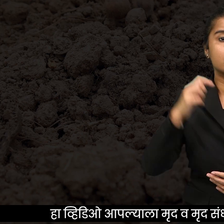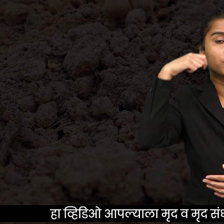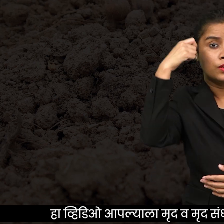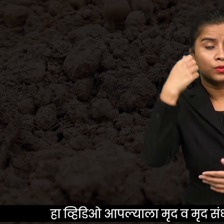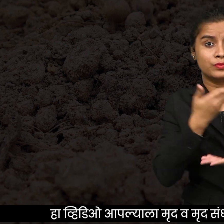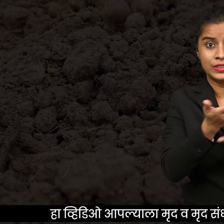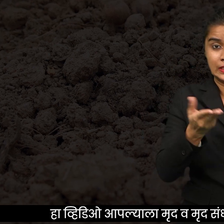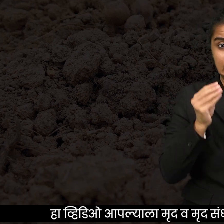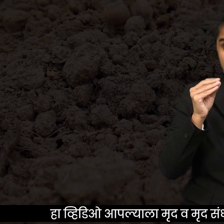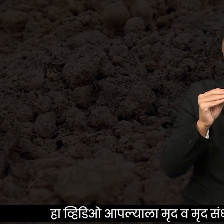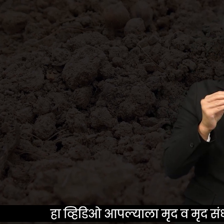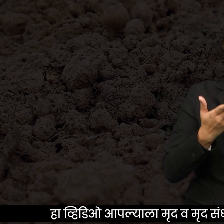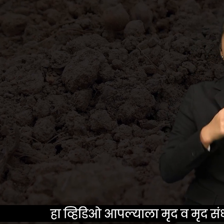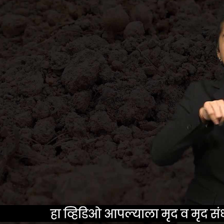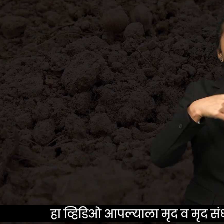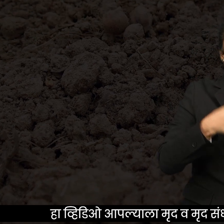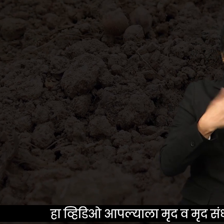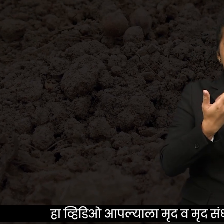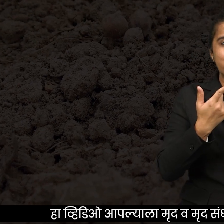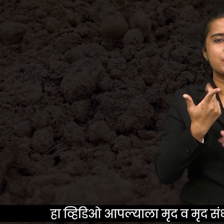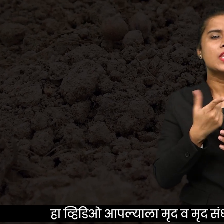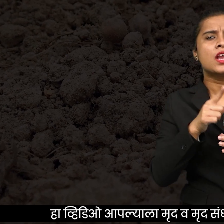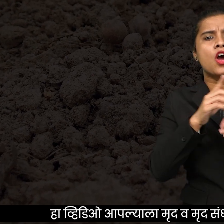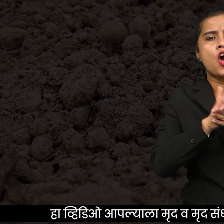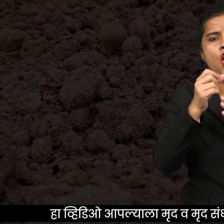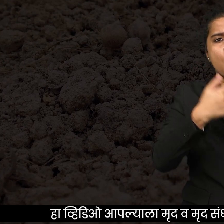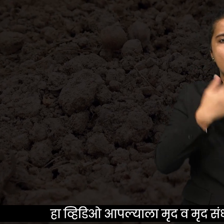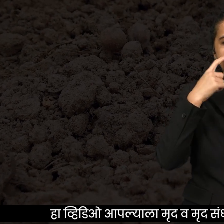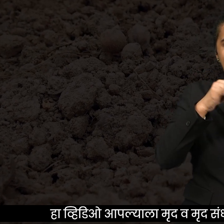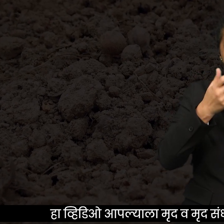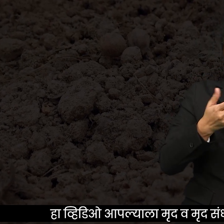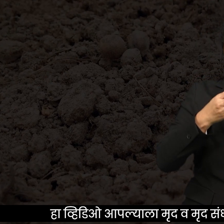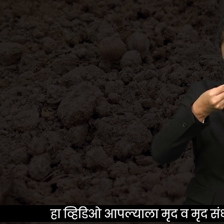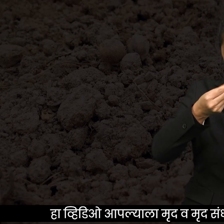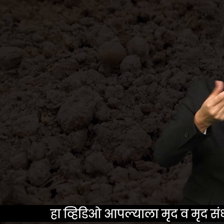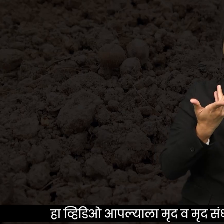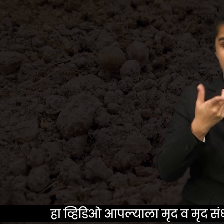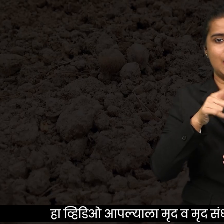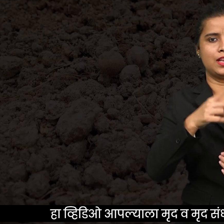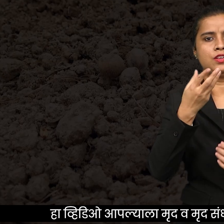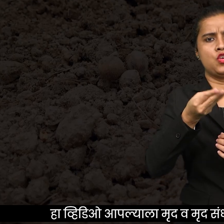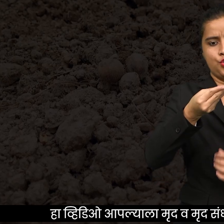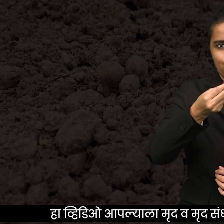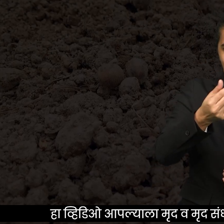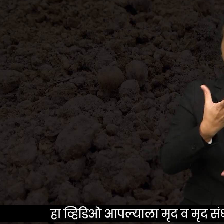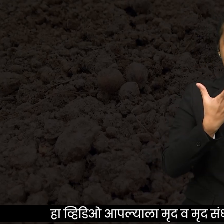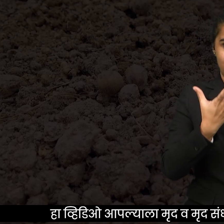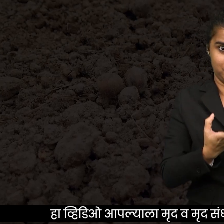या व्हिडिओ आपल्याला मृद व मृद संधारणाच्या क्षितिजाविषयी शिकवणार आहे.